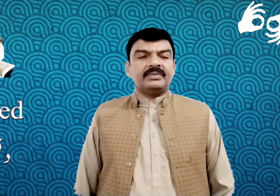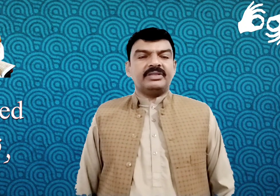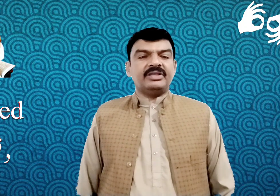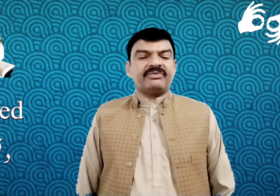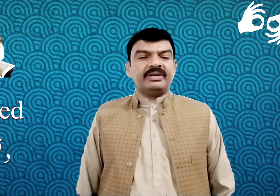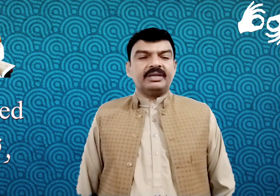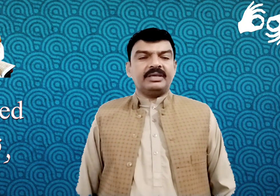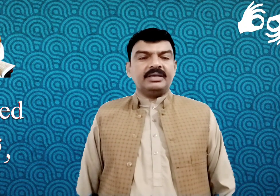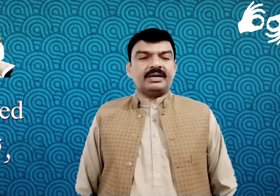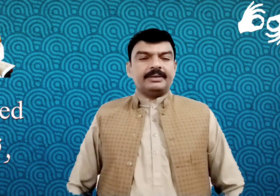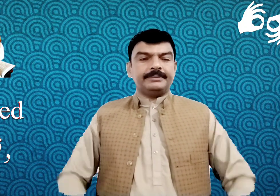दफन किया।